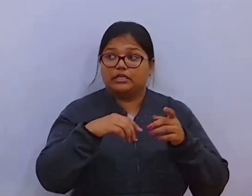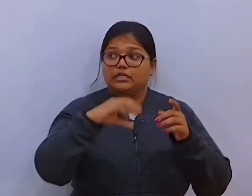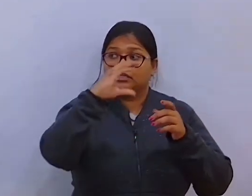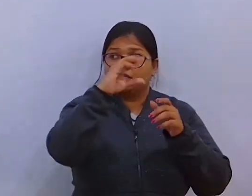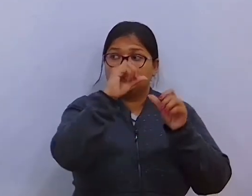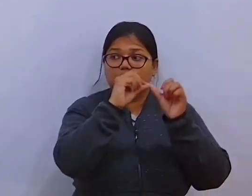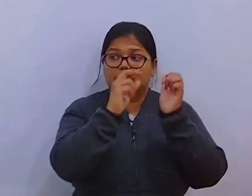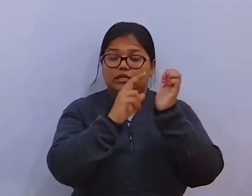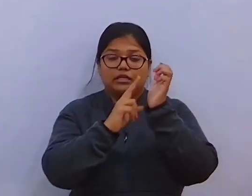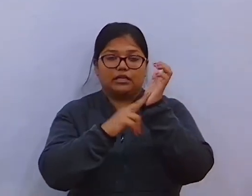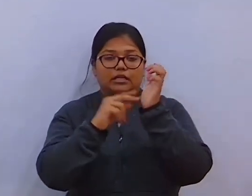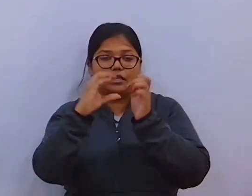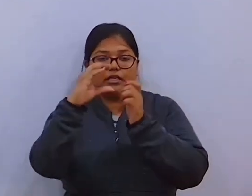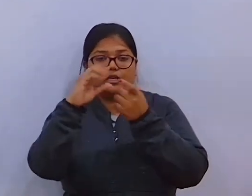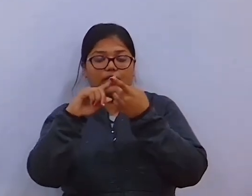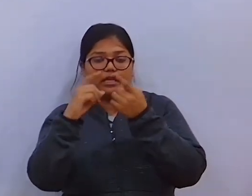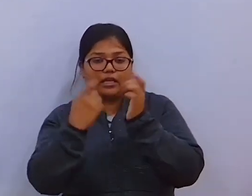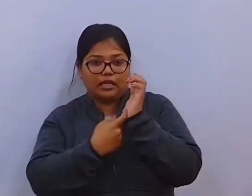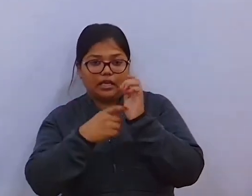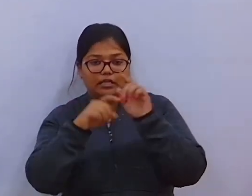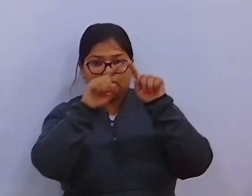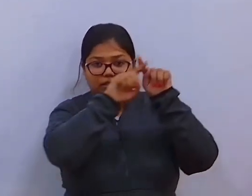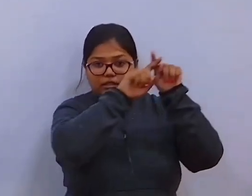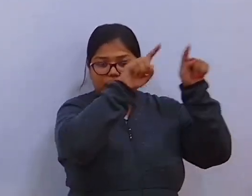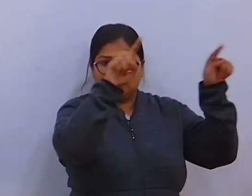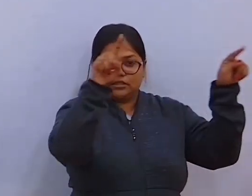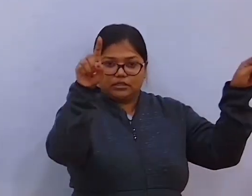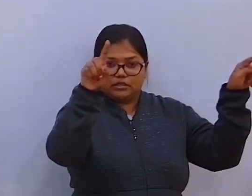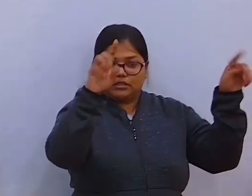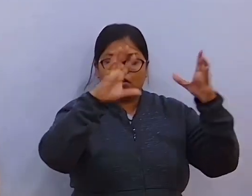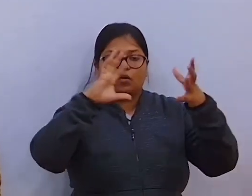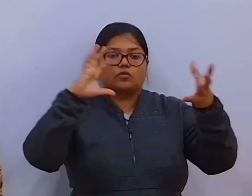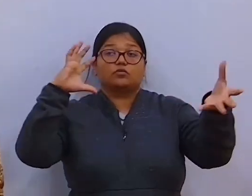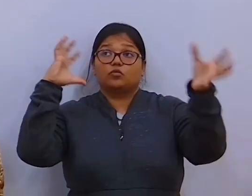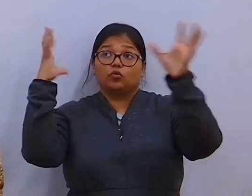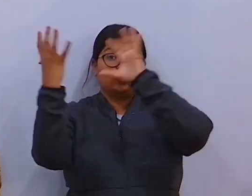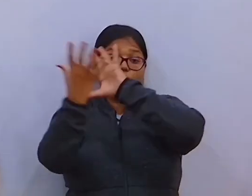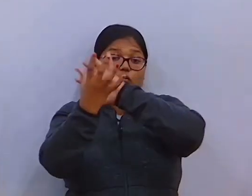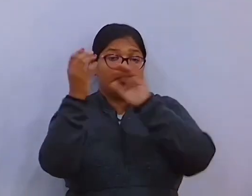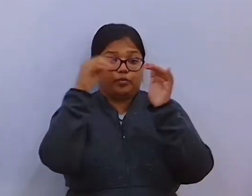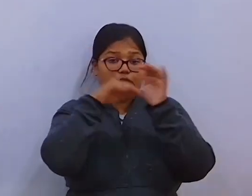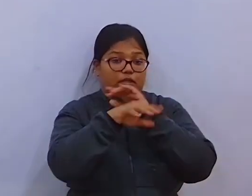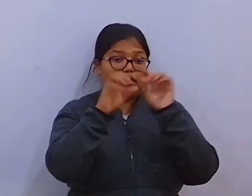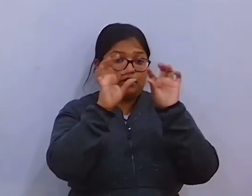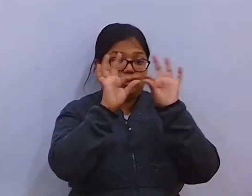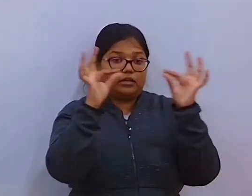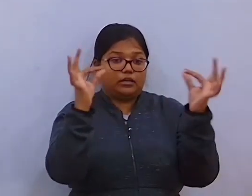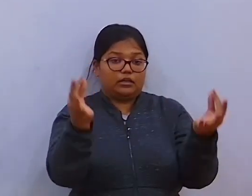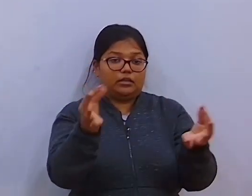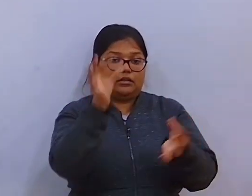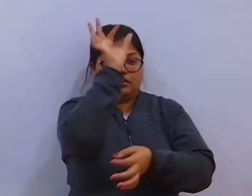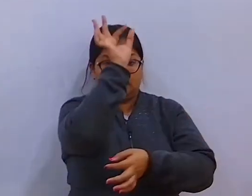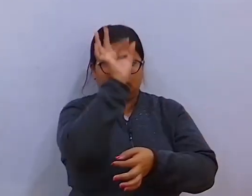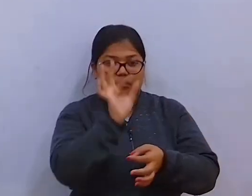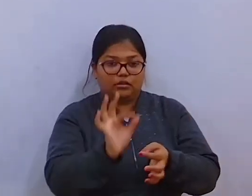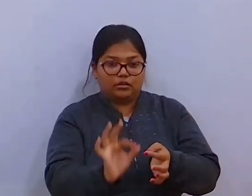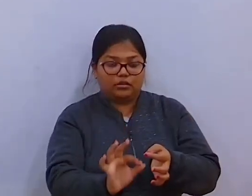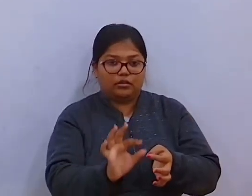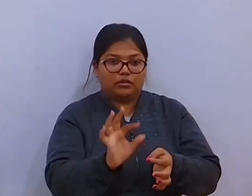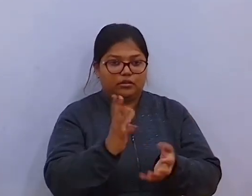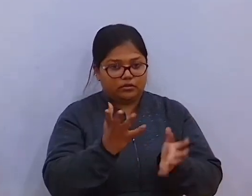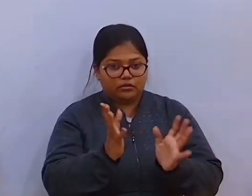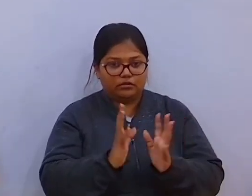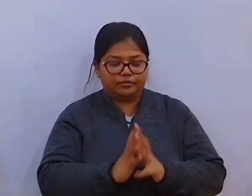है या समुद्र से कितनी दूरी पर है। ठीक है, इसके अलावा वहाँ पर की चलने वाली पवनों के अकॉर्डिंग